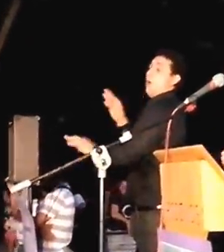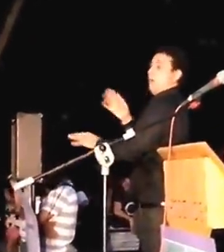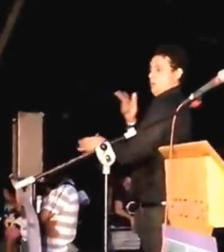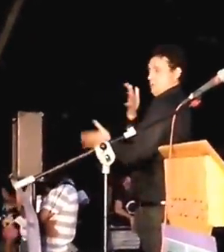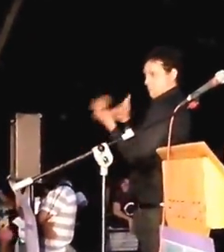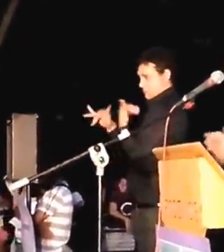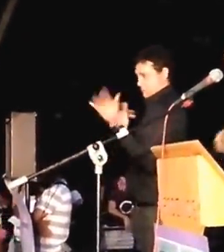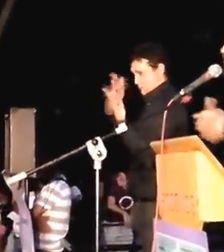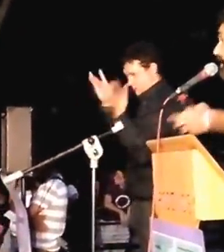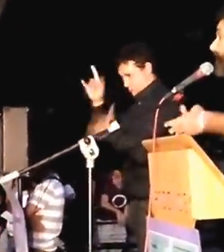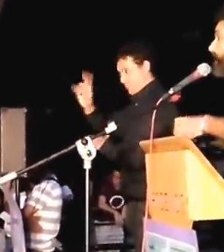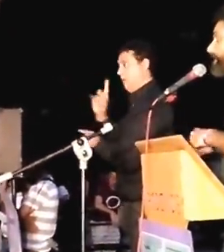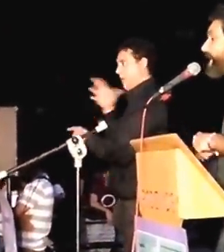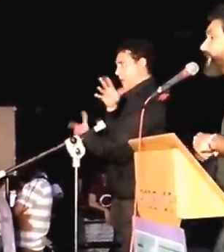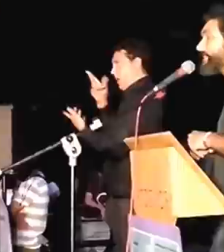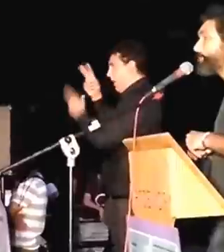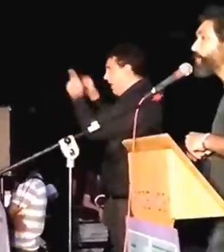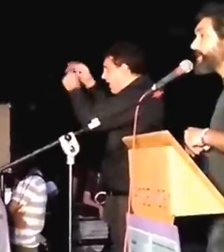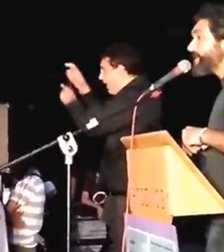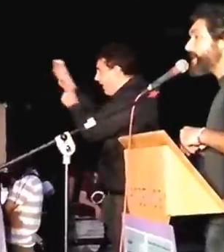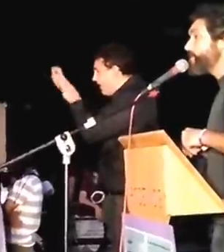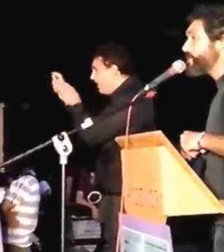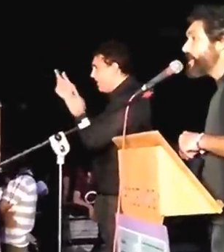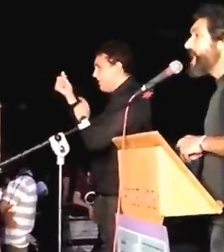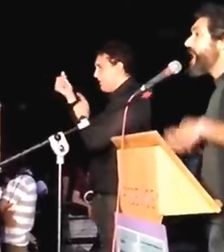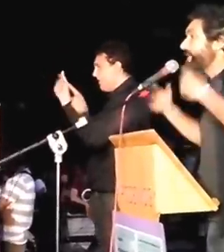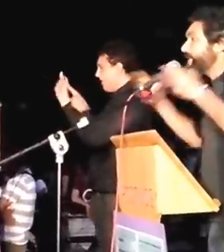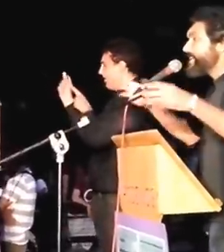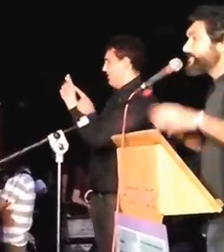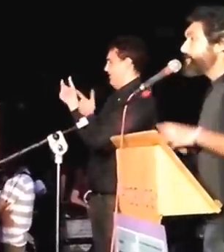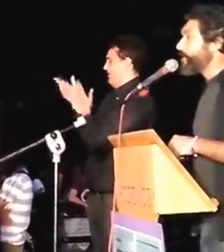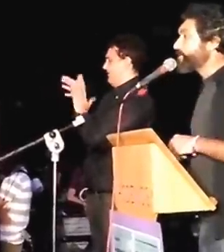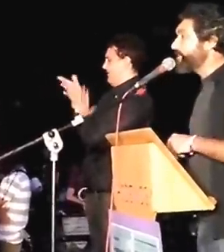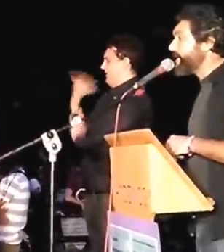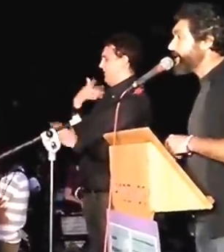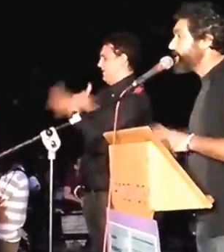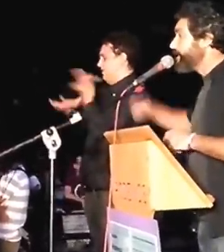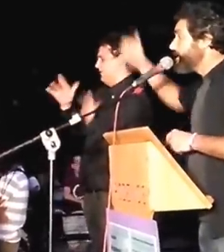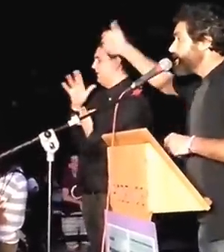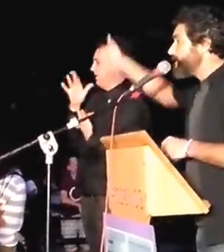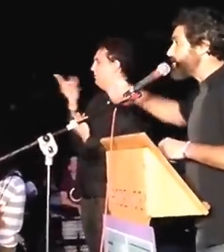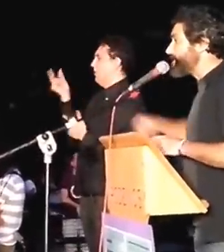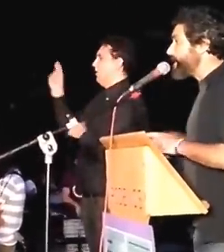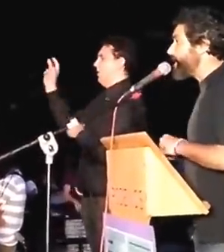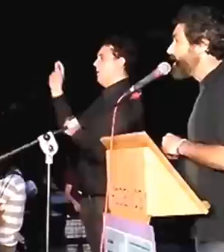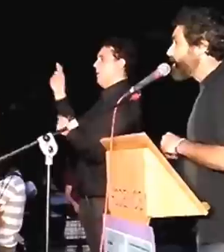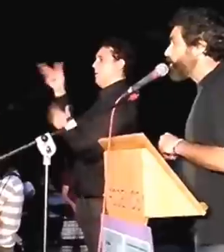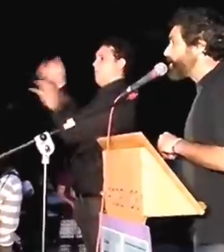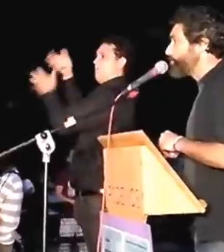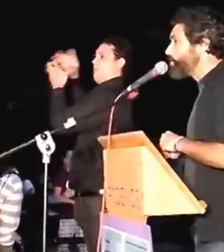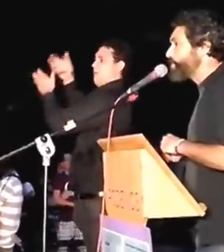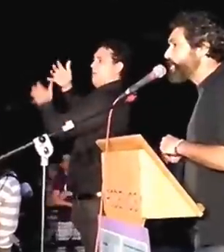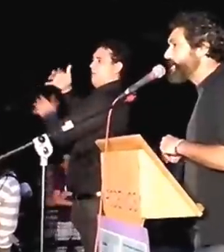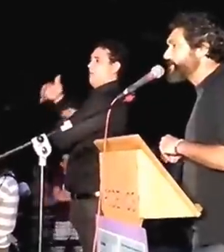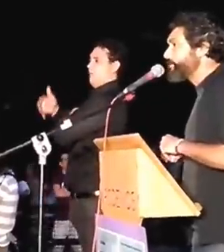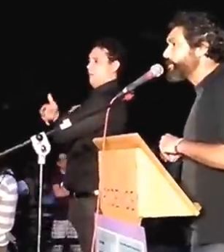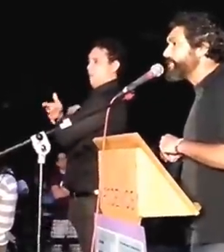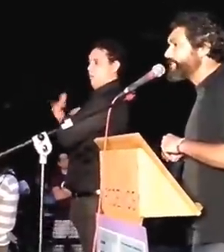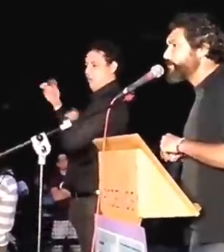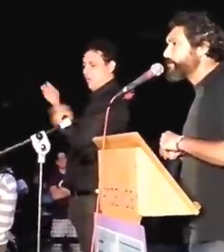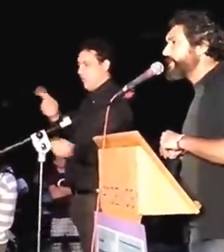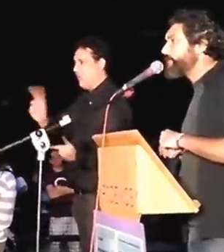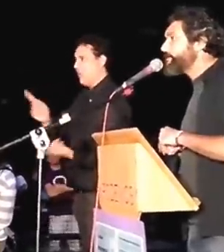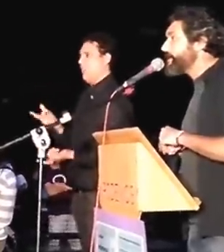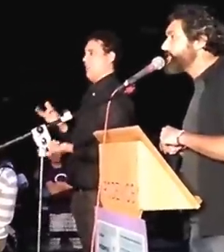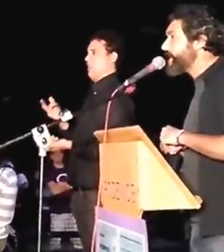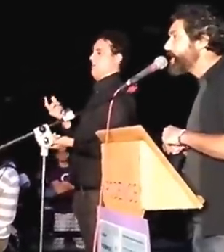desposeer, a acumular capital, desposeyendo a quienes menos tienen. Llámese con expulsiones como